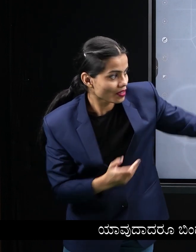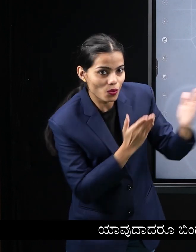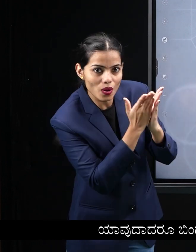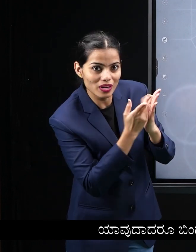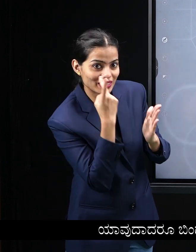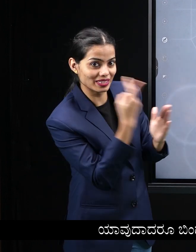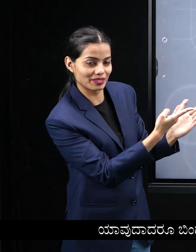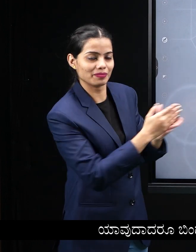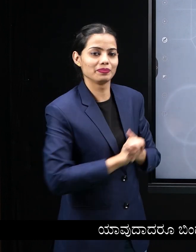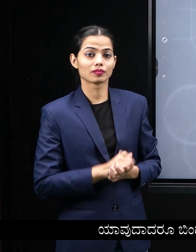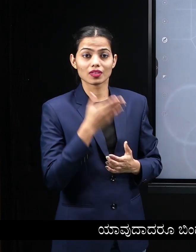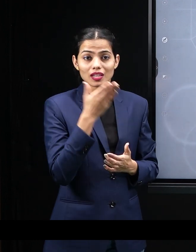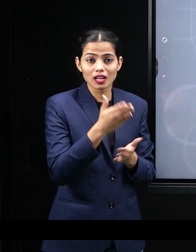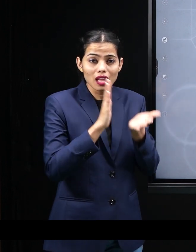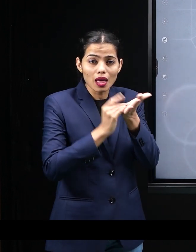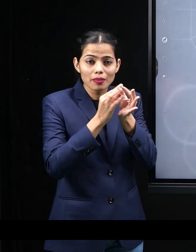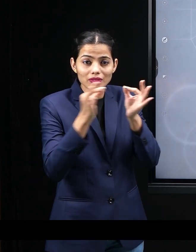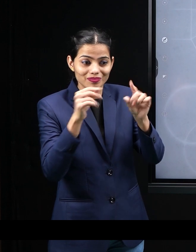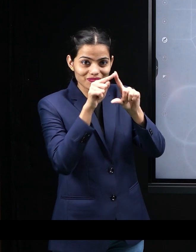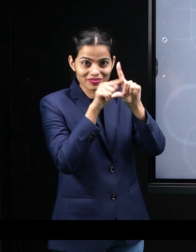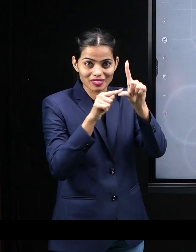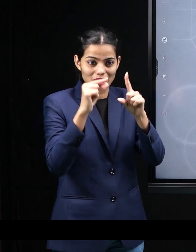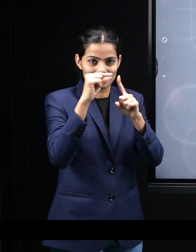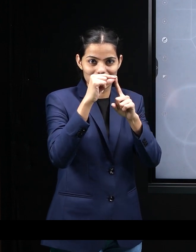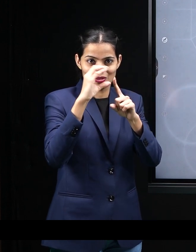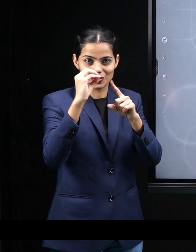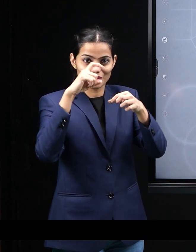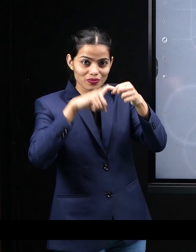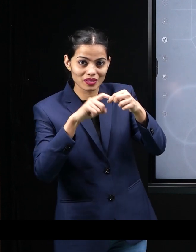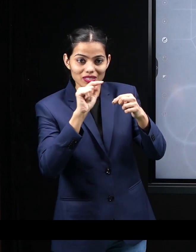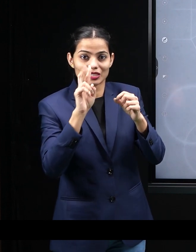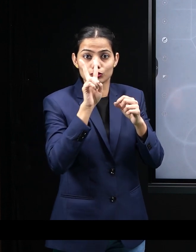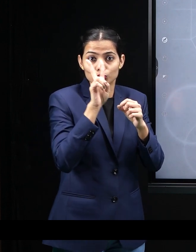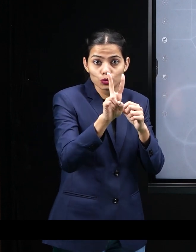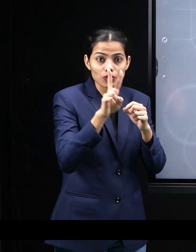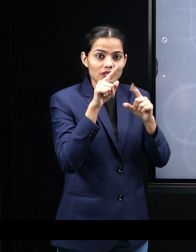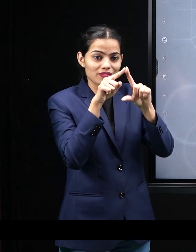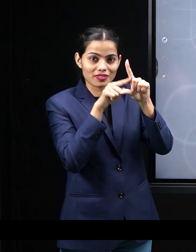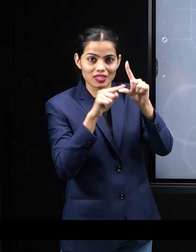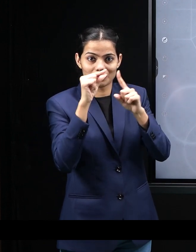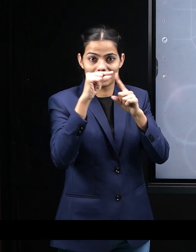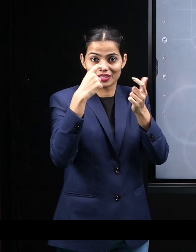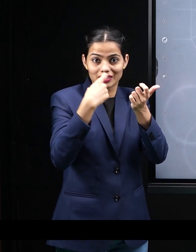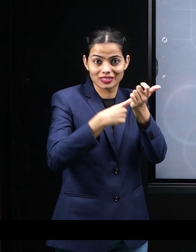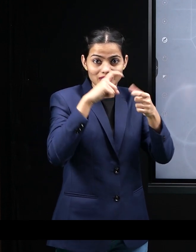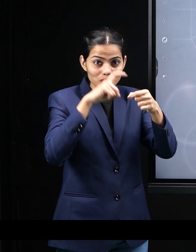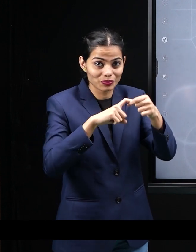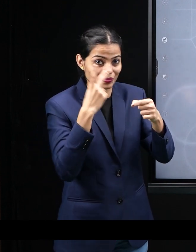ಕಡಿಮೆಯಾಗಿದೆ. ಚಿತ್ರದಲ್ಲಿ ಆಂಗಲ್ POQ 2 ಆಂಗಲ್ PRQ.